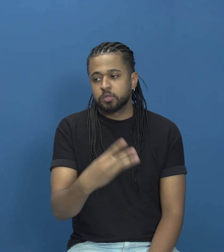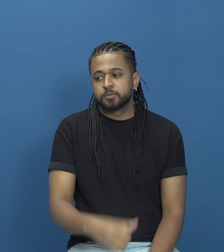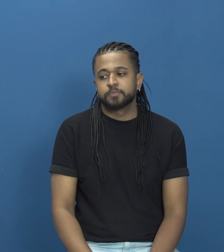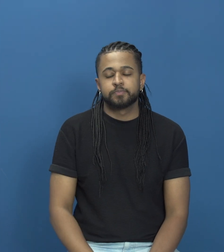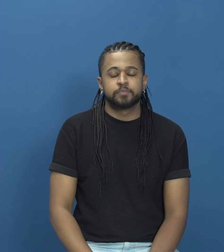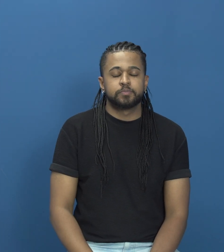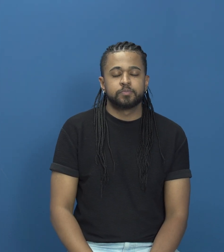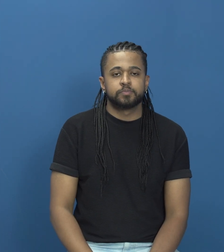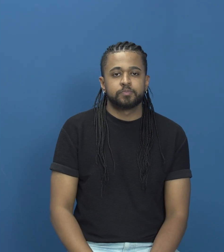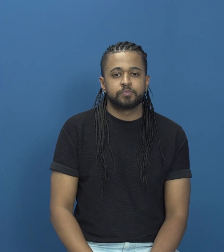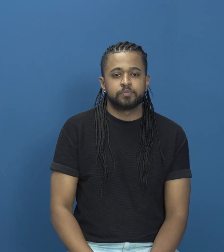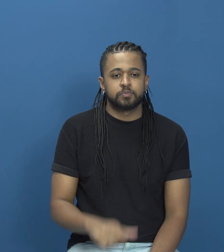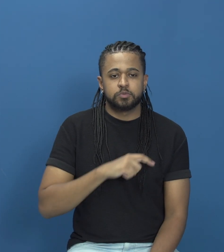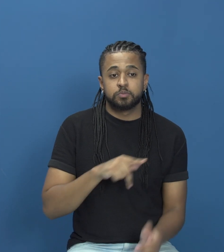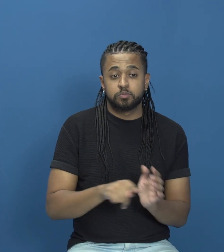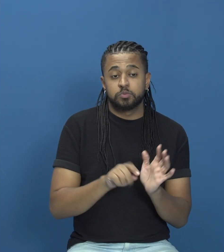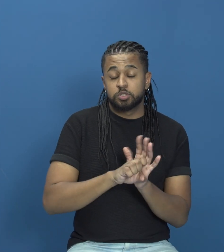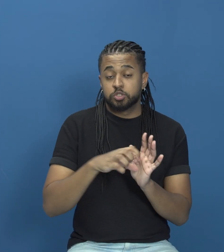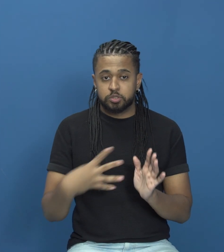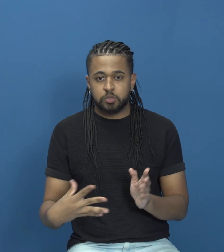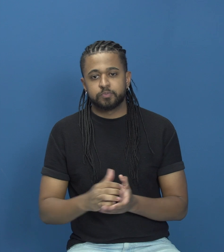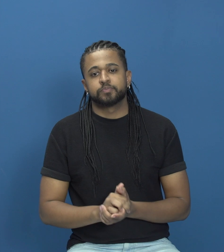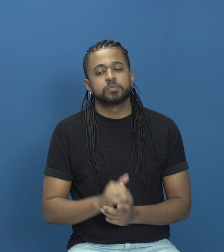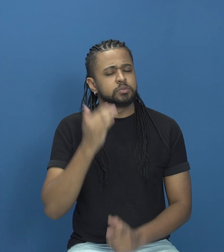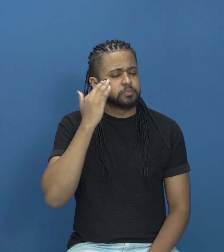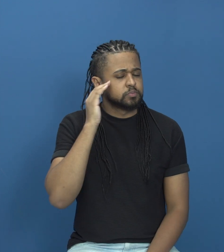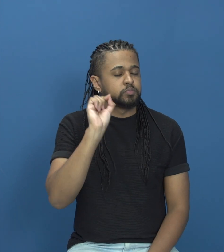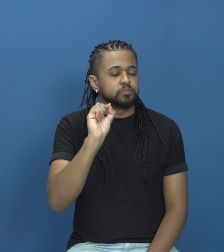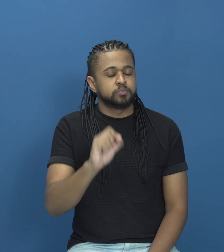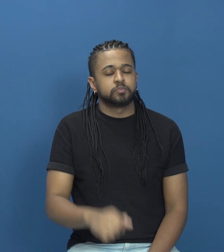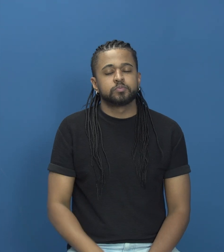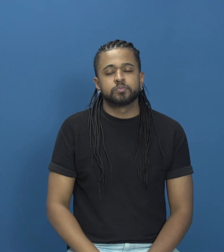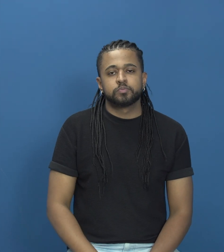11.8.3. Para efeitos deste edital, entende-se por